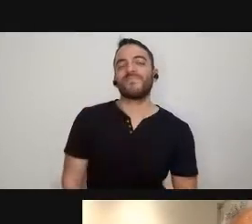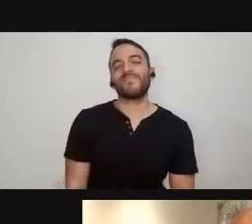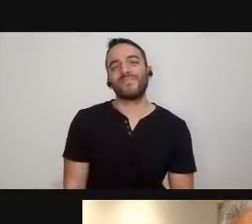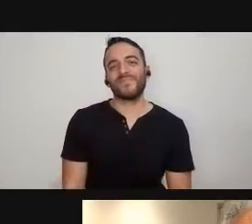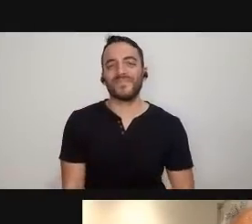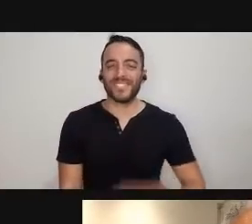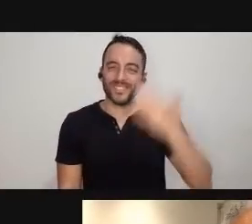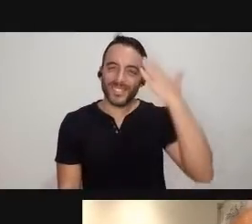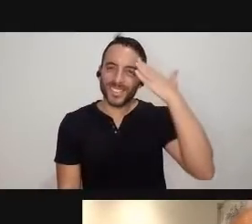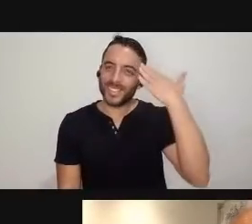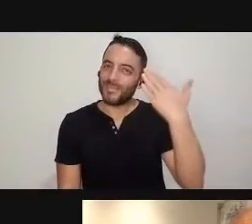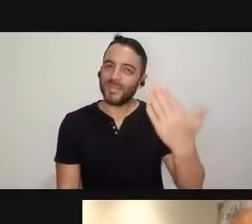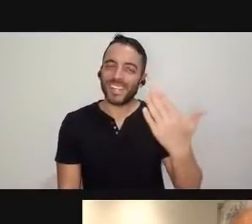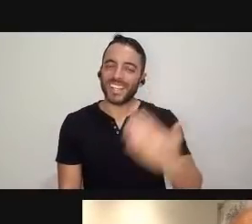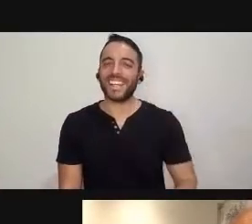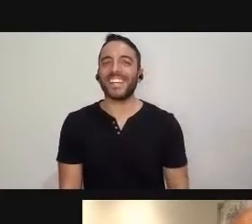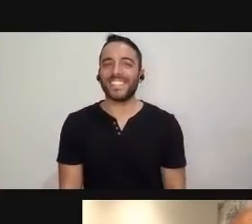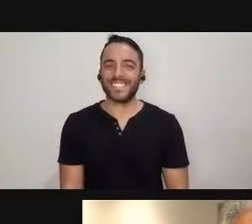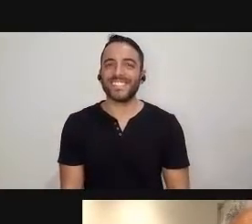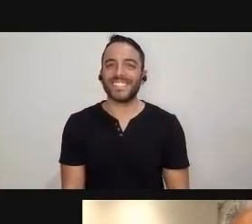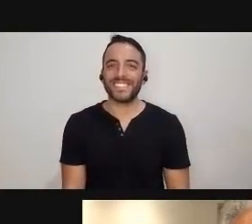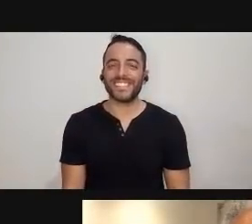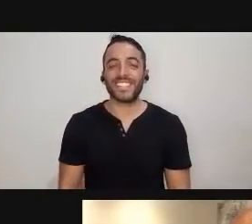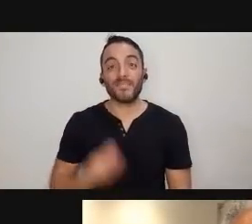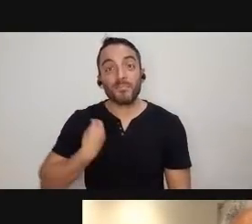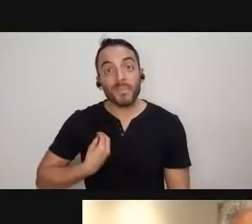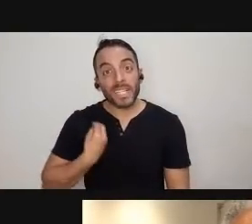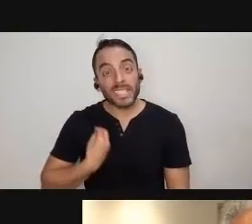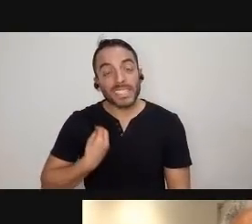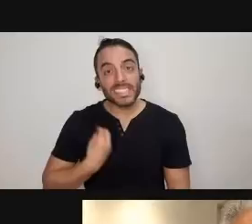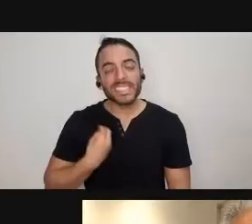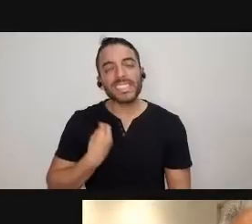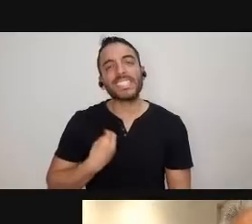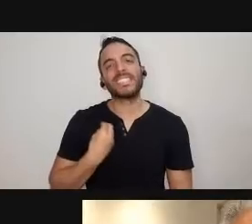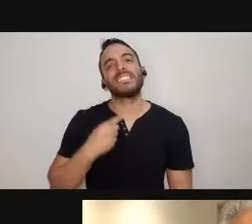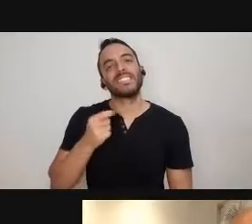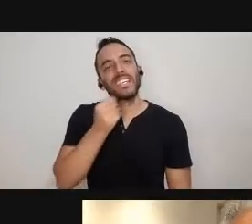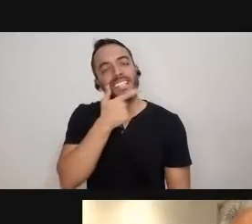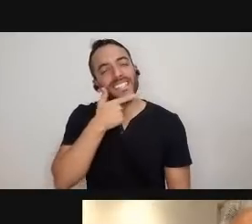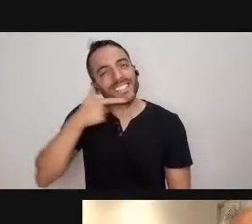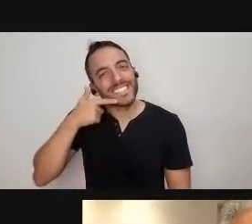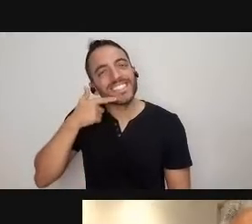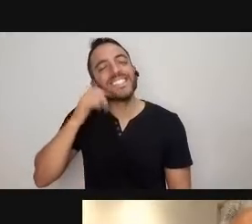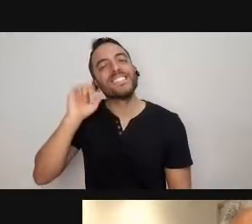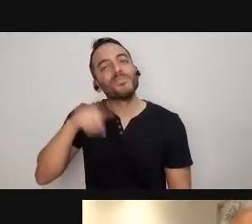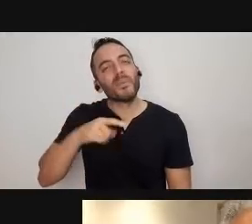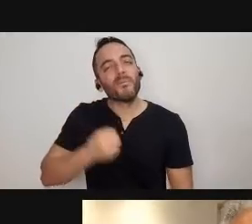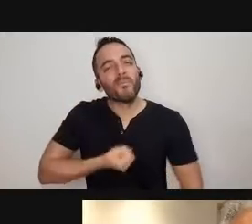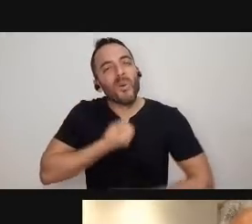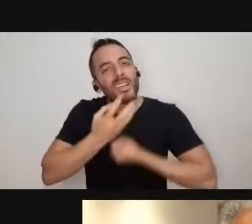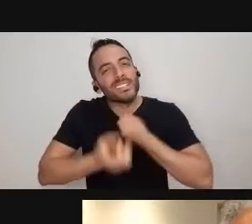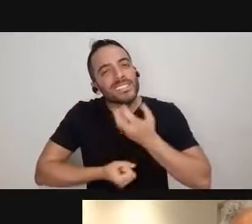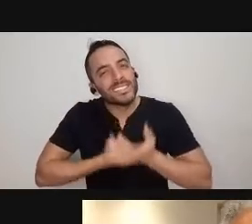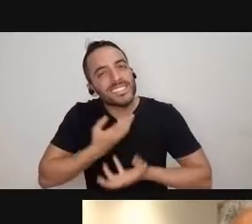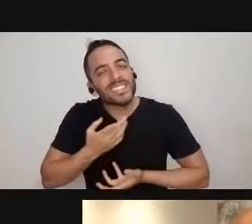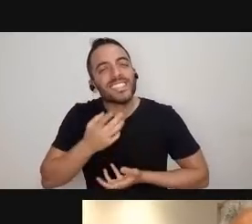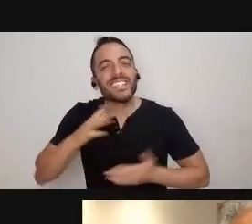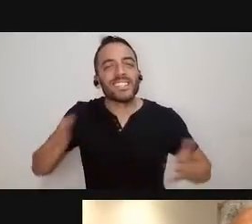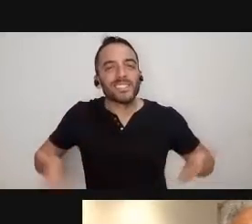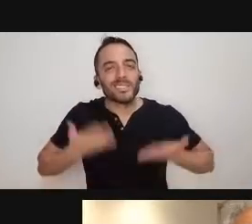Muito obrigada pela sua presença, pelo seu carisma, pelo seu calor e pela sua poesia para nos inspirar nisso tudo.